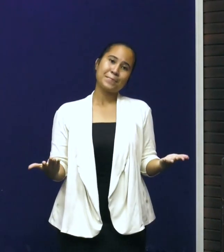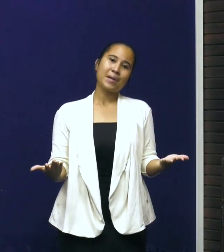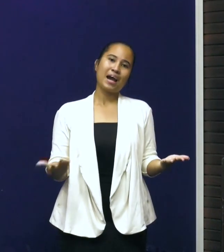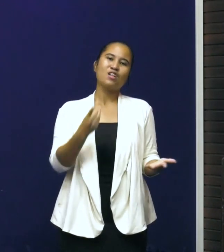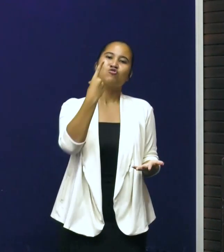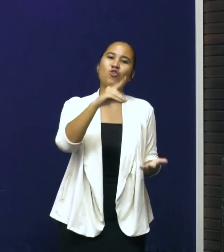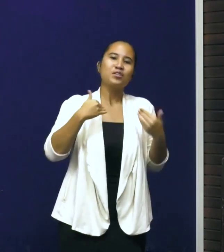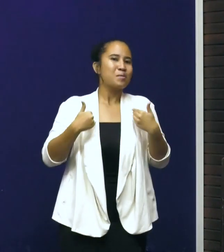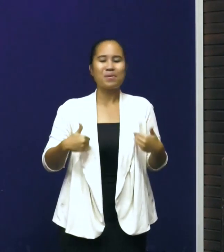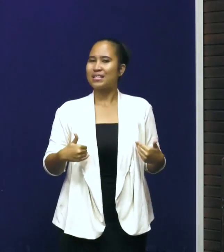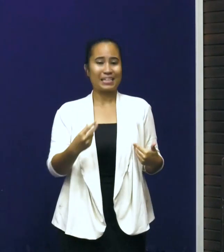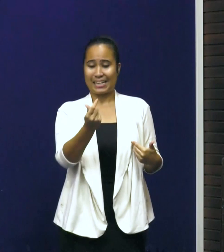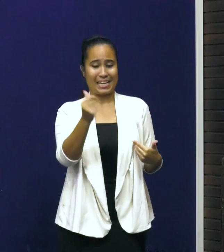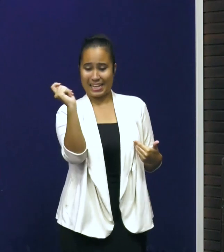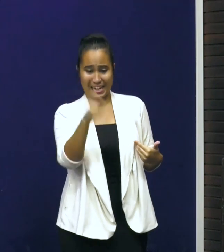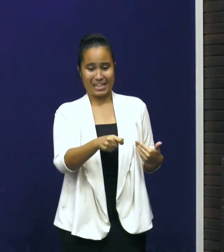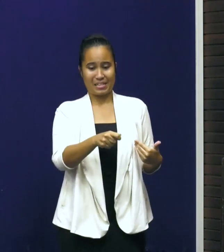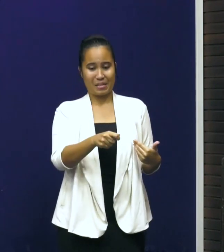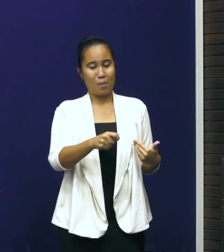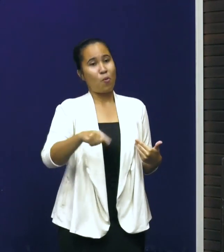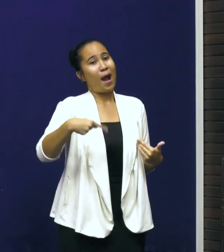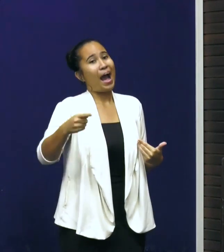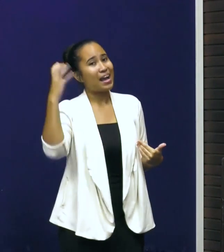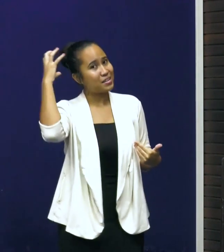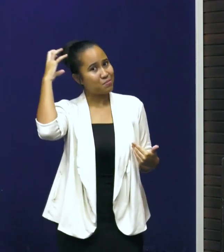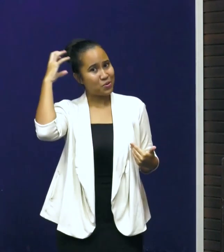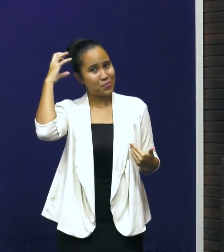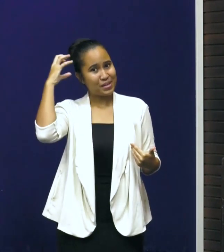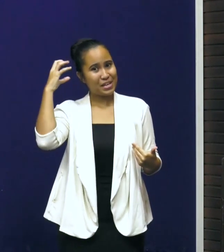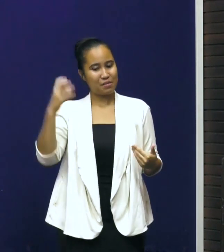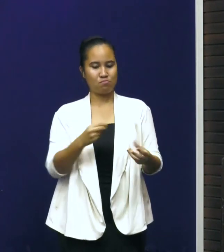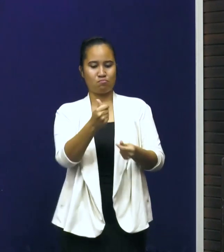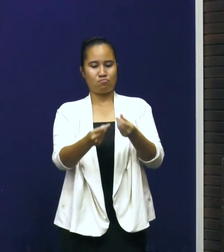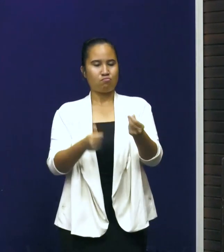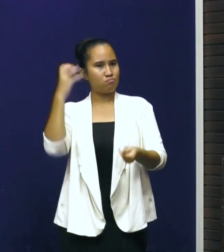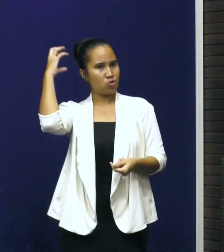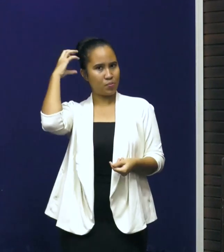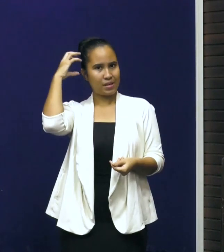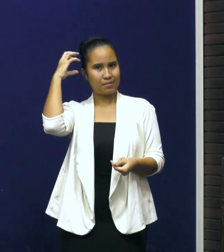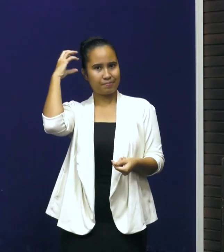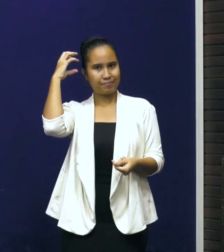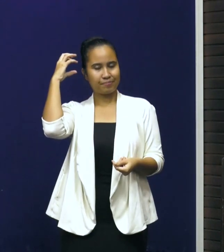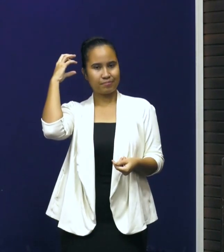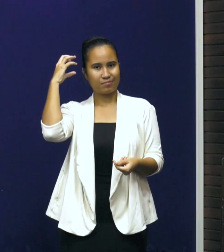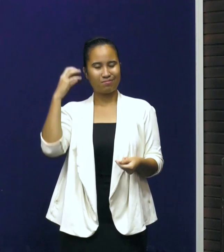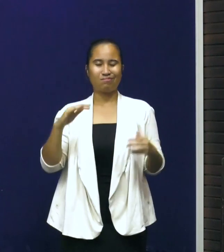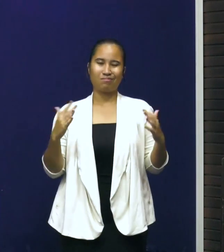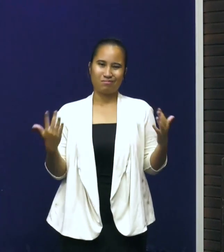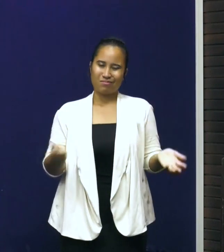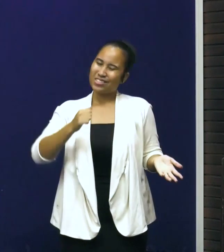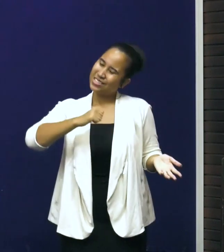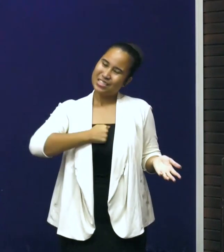tijdens deze periode, hebben we een ander groter sociaal-economisch probleem, maatschappelijk probleem. We hebben helaas niet de luxe van die